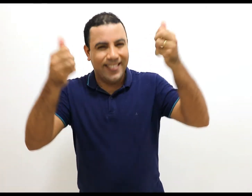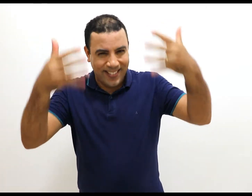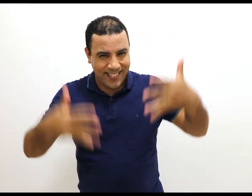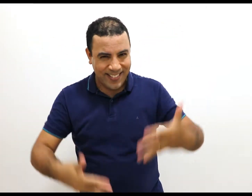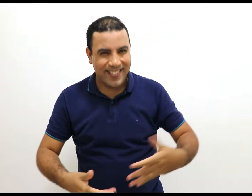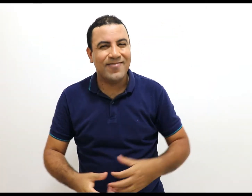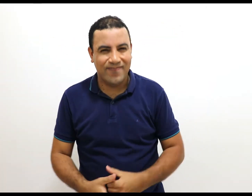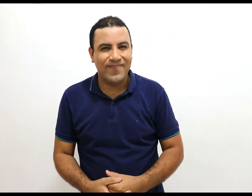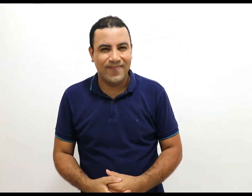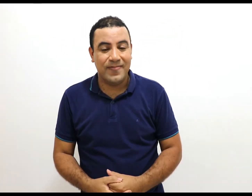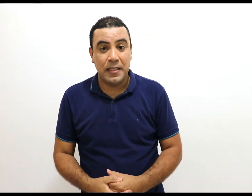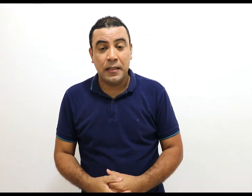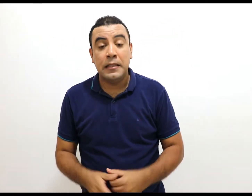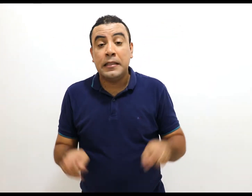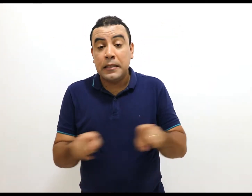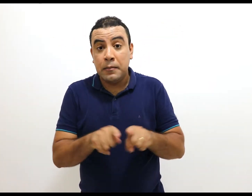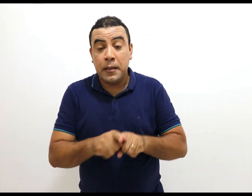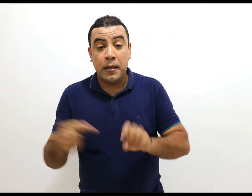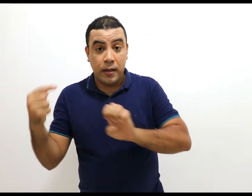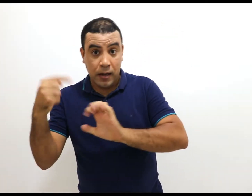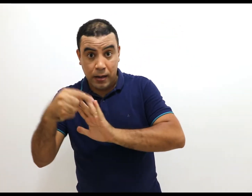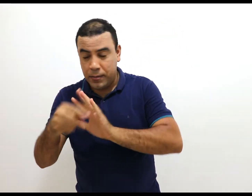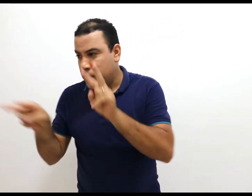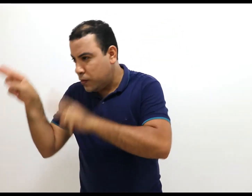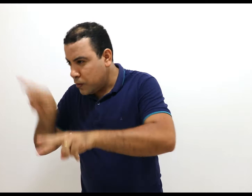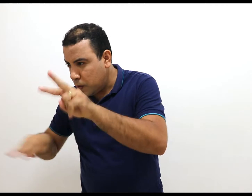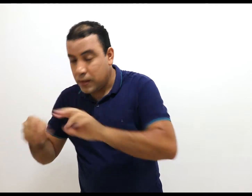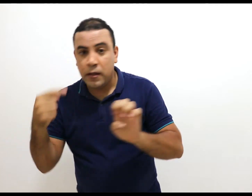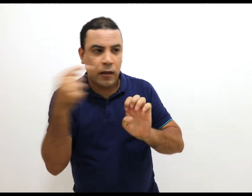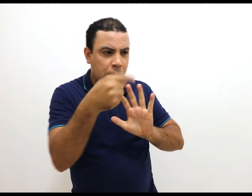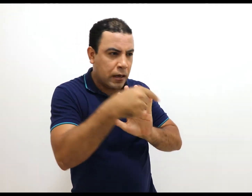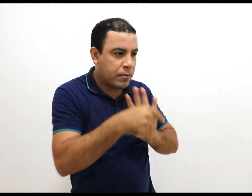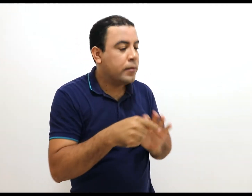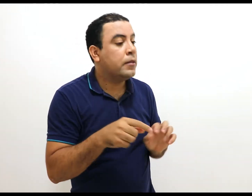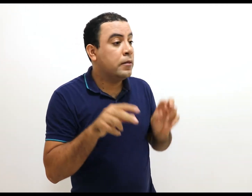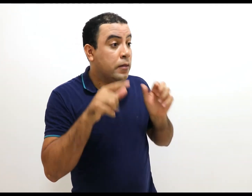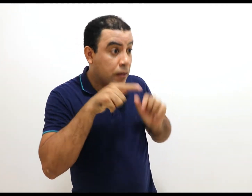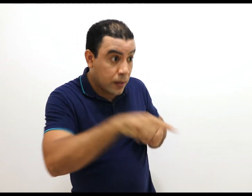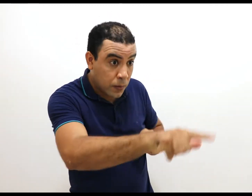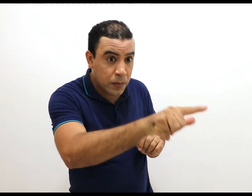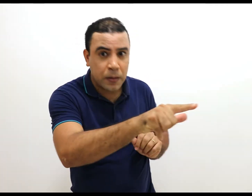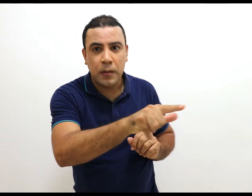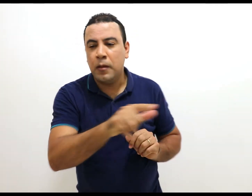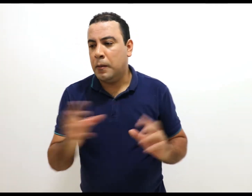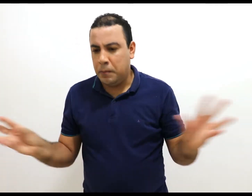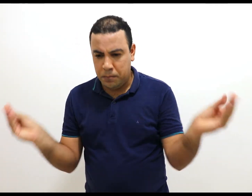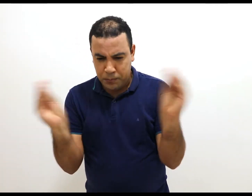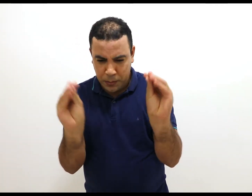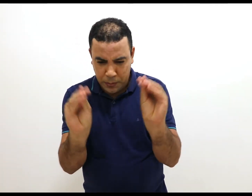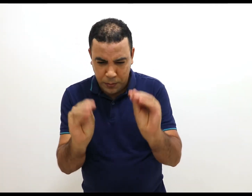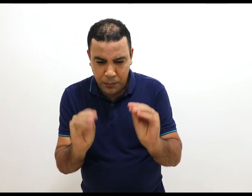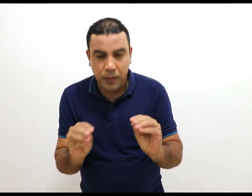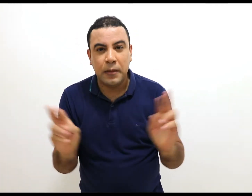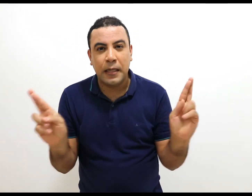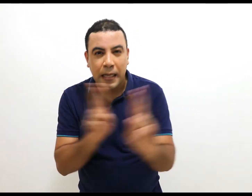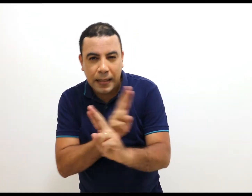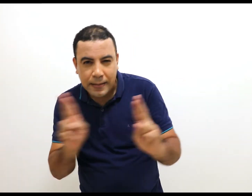os elementos visuais e linguísticos que oferecemos com o máximo de acessibilidade que as